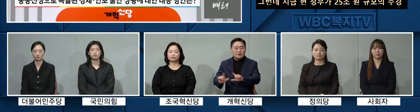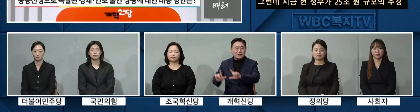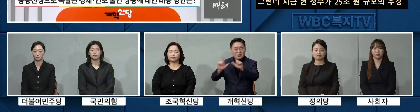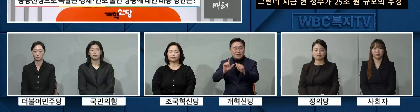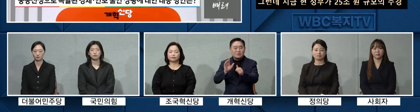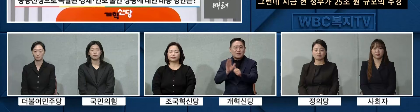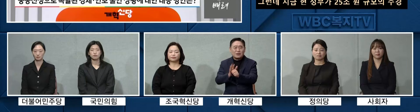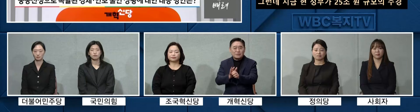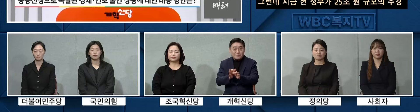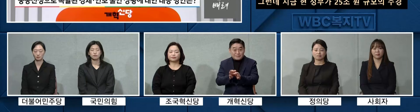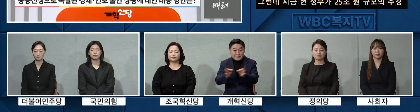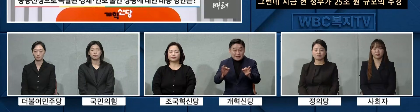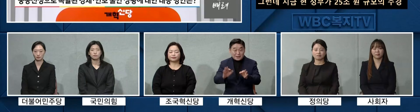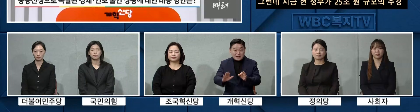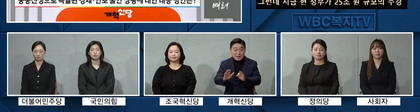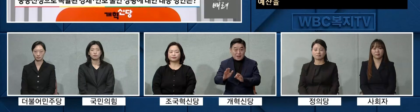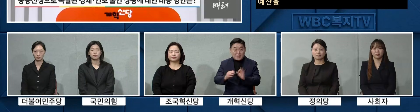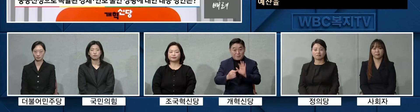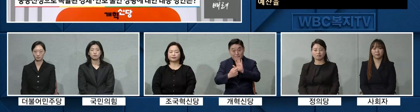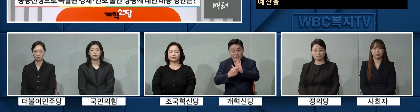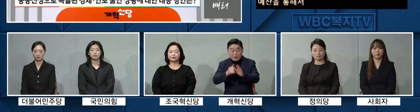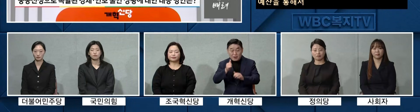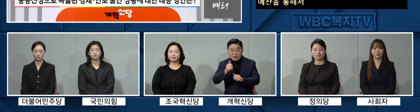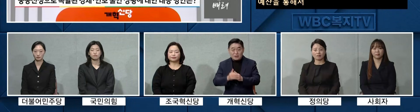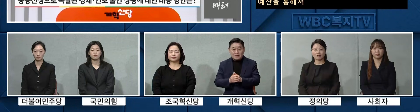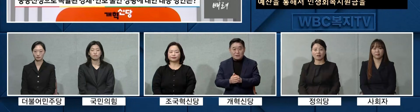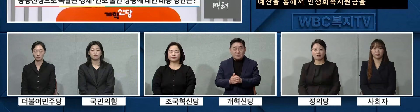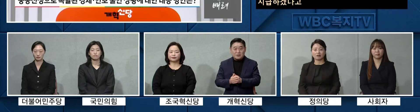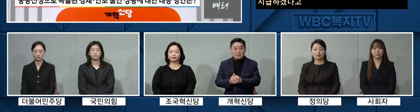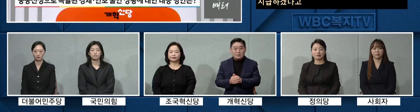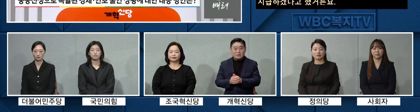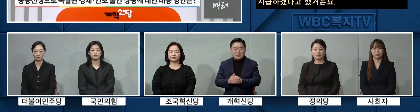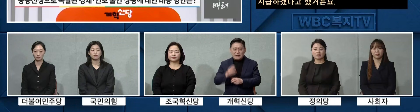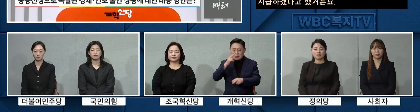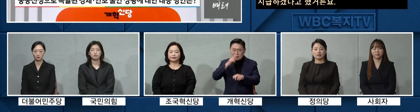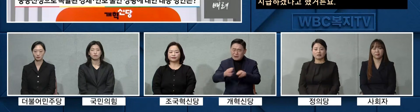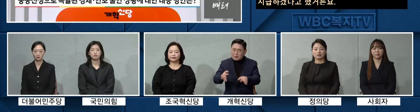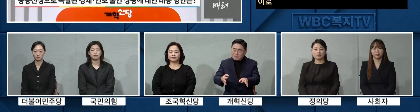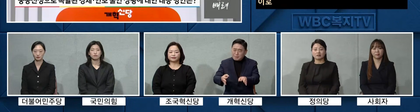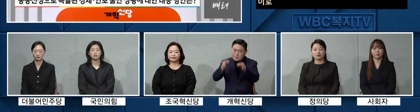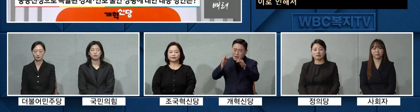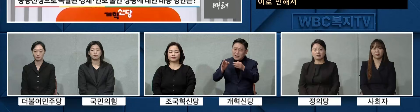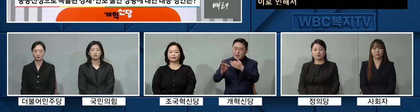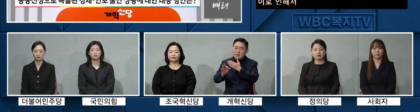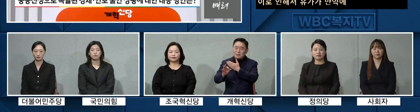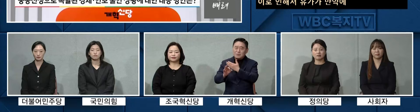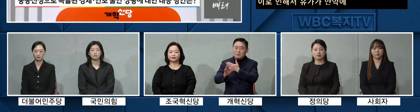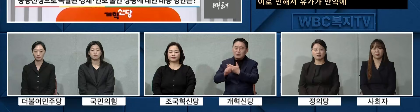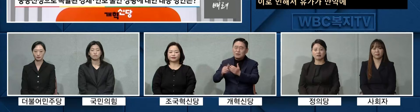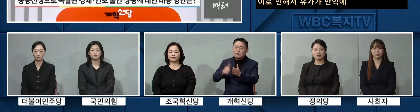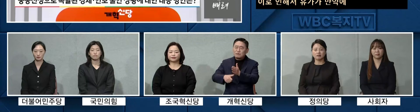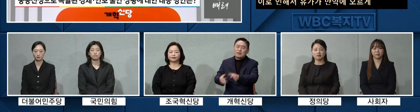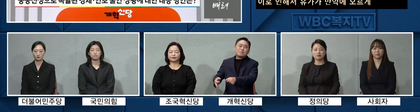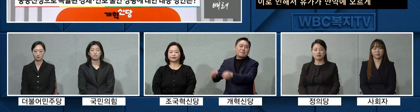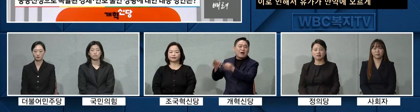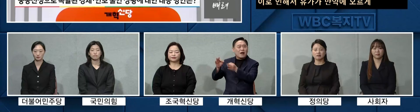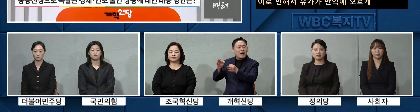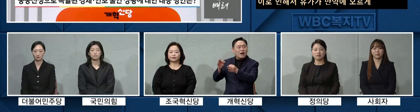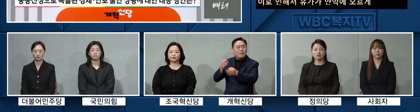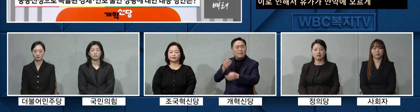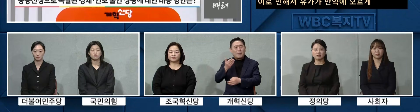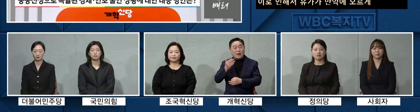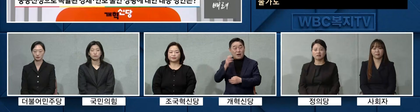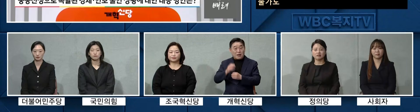민생회복지원금을 지급하겠다라고 했거든요. 이로 인해서 유가가 만약에 오르게 되면 물가도 연쇄적으로 지금 폭등할 수